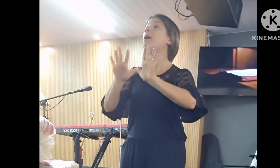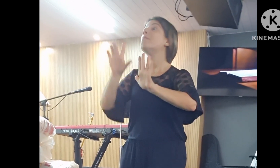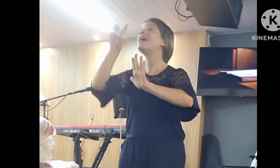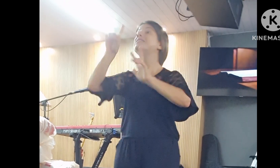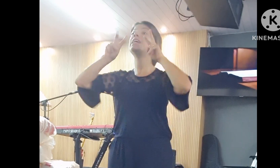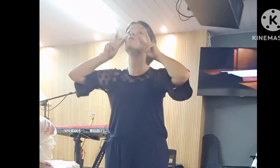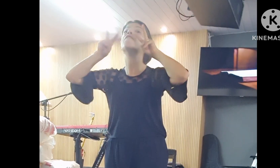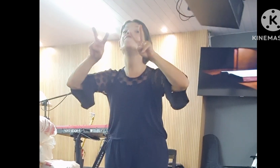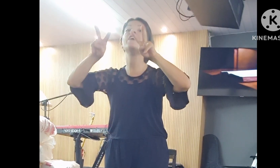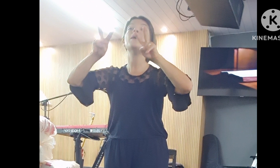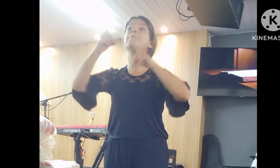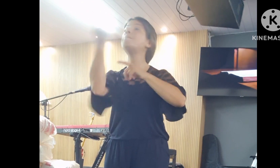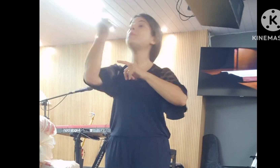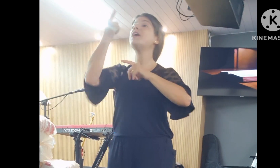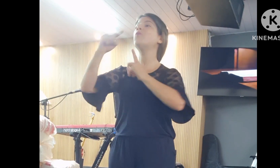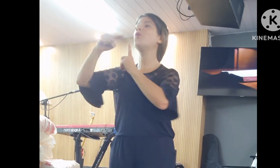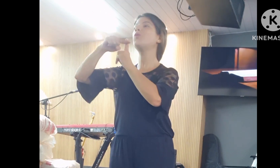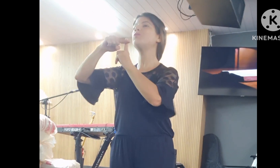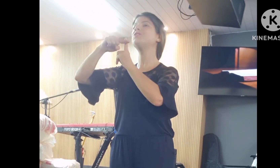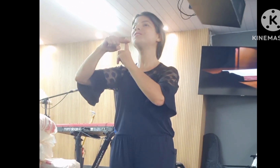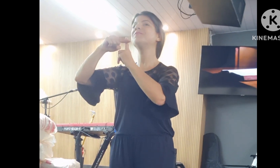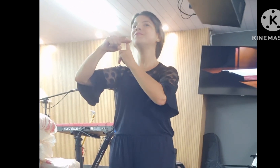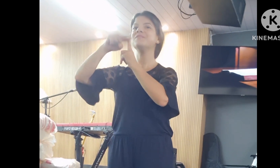Jesus para alcançar você.